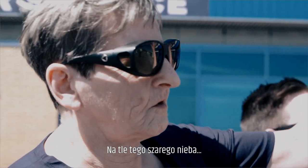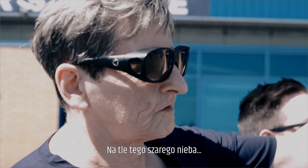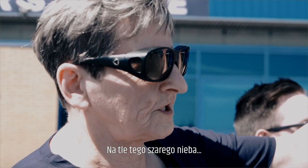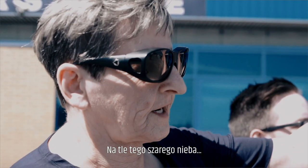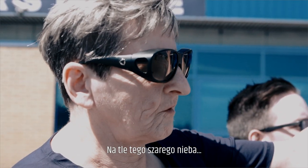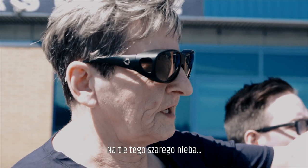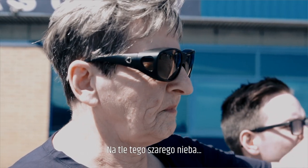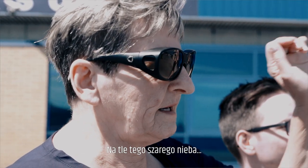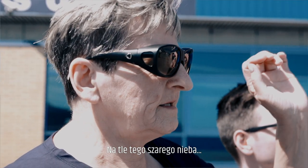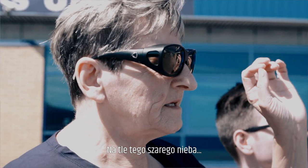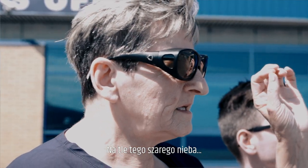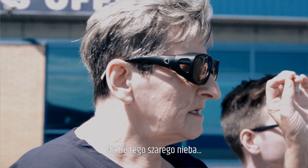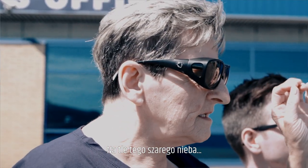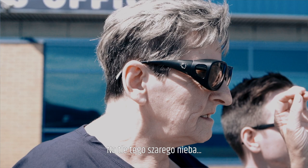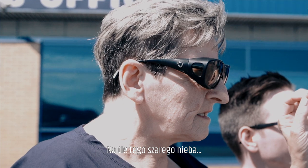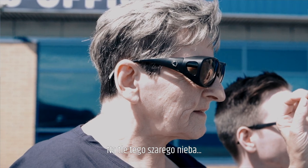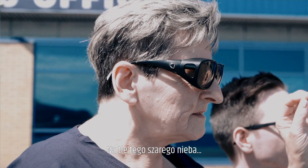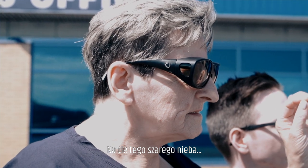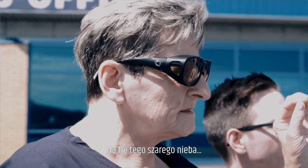Na tle tego szarego nieba.